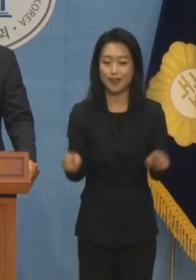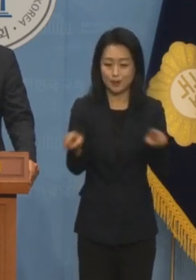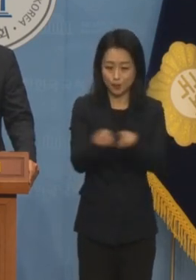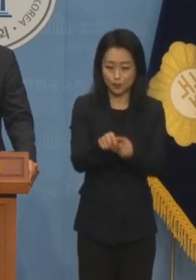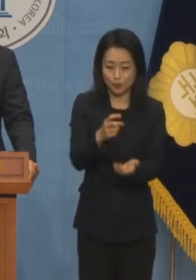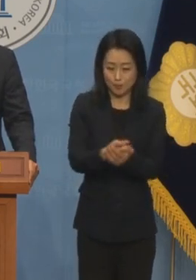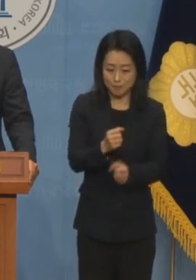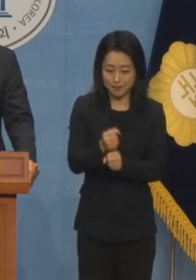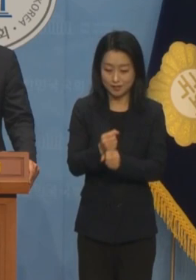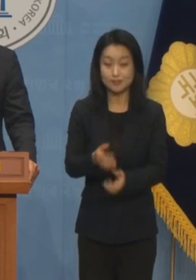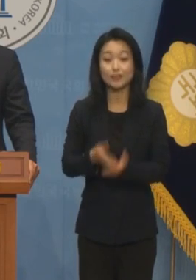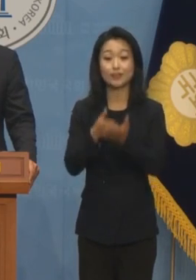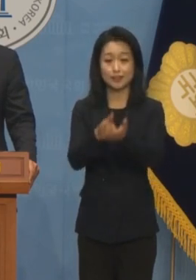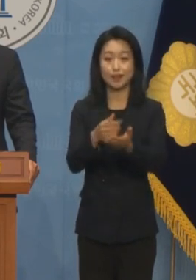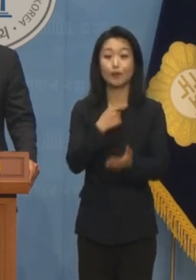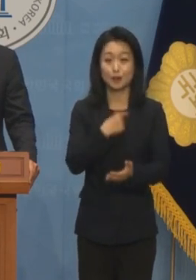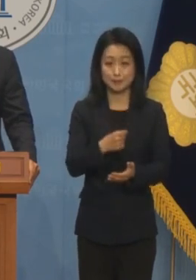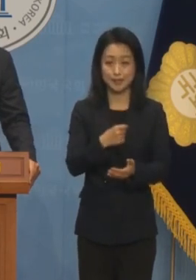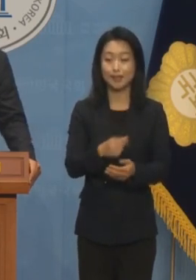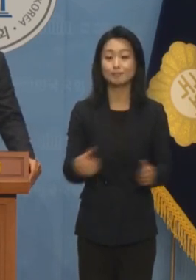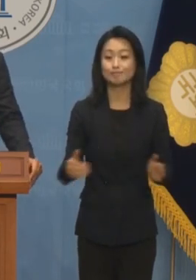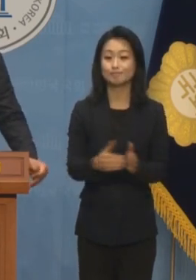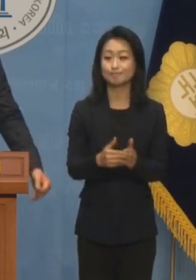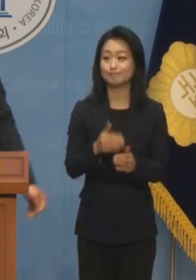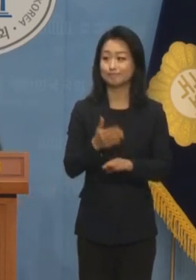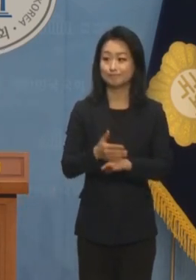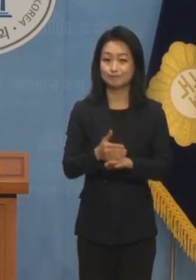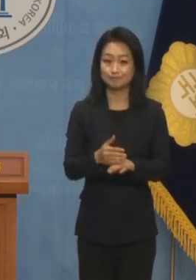발의를 요청해 나가겠습니다. 이상입니다.